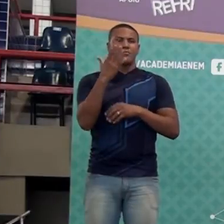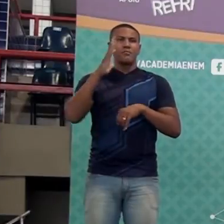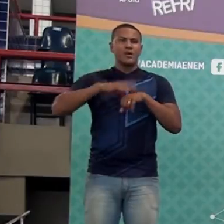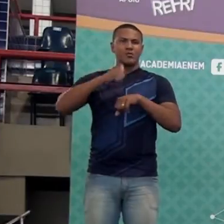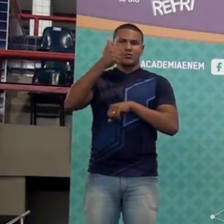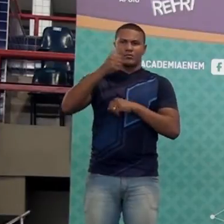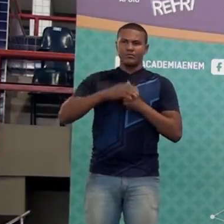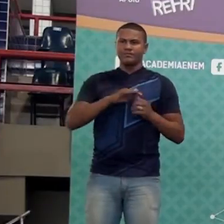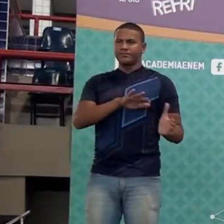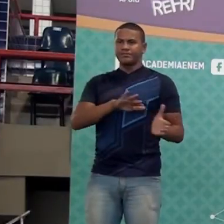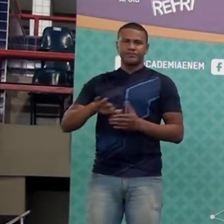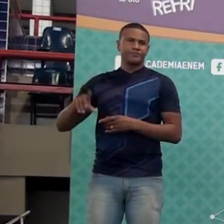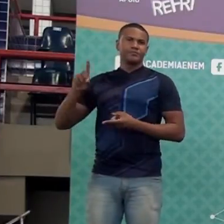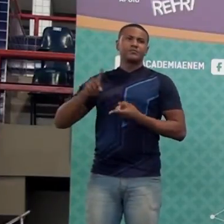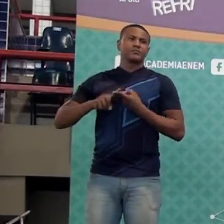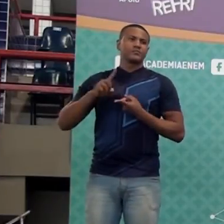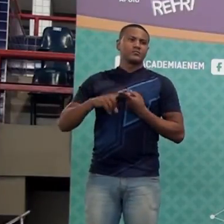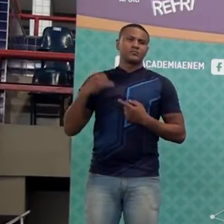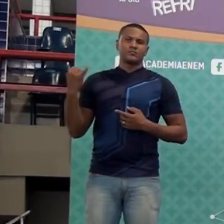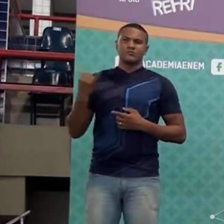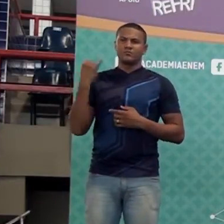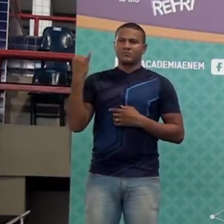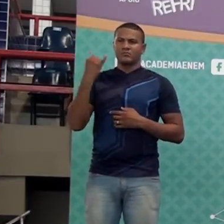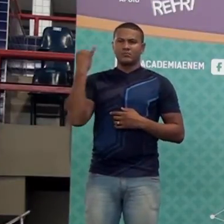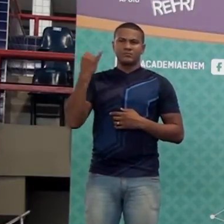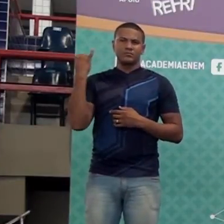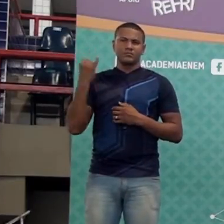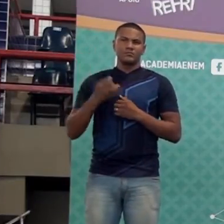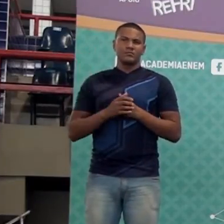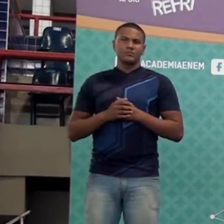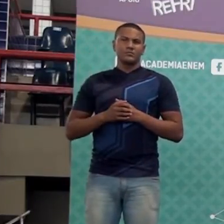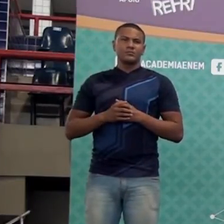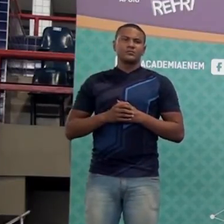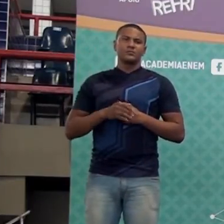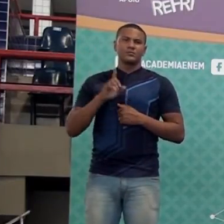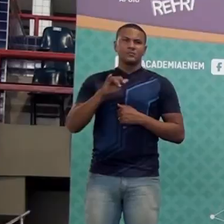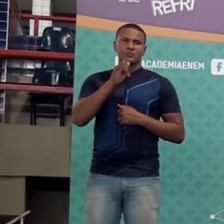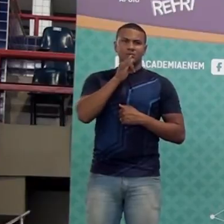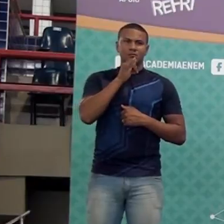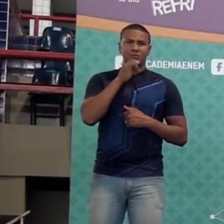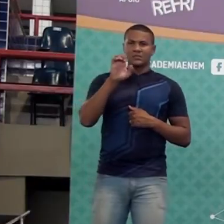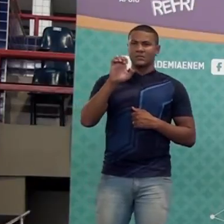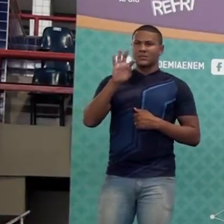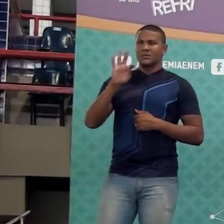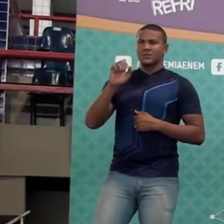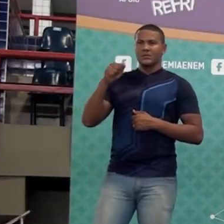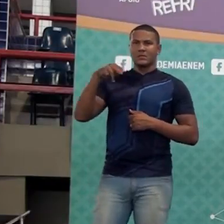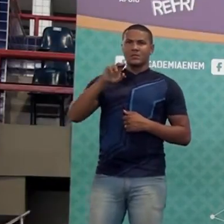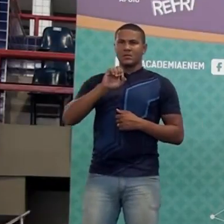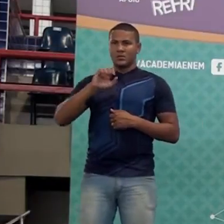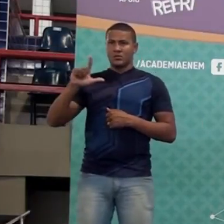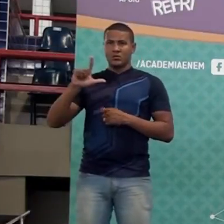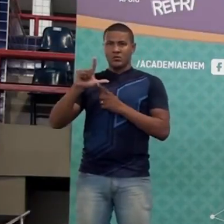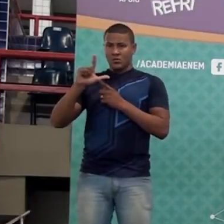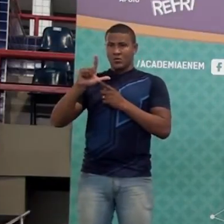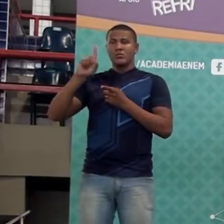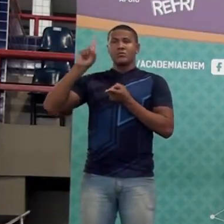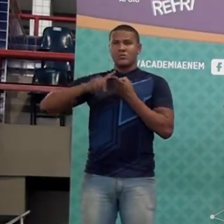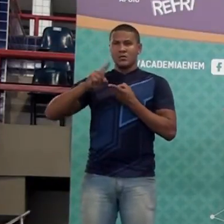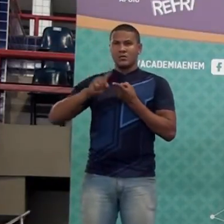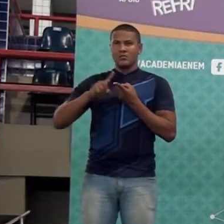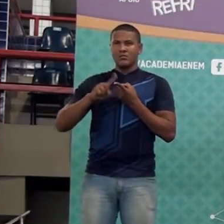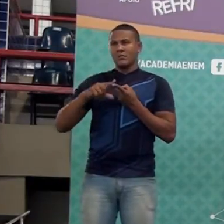é que está tentando se produzir etanol a partir desses resíduos também, tá? Não é através